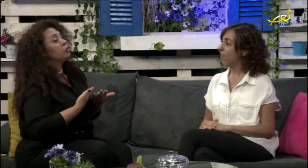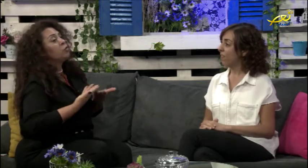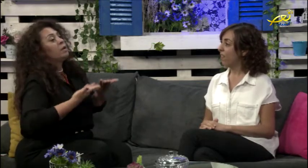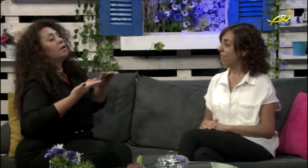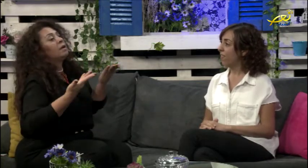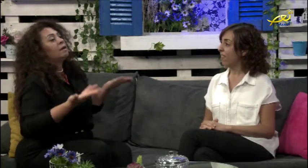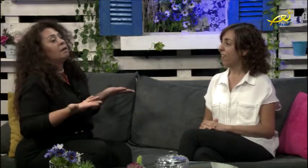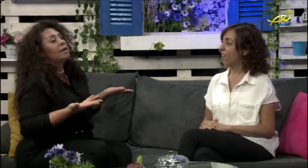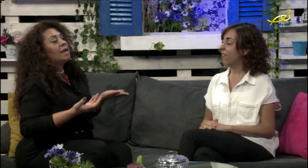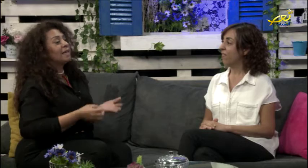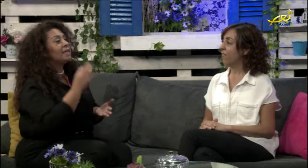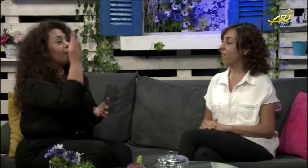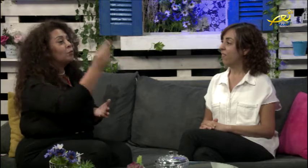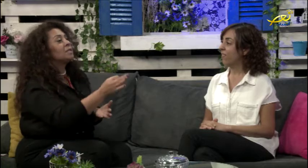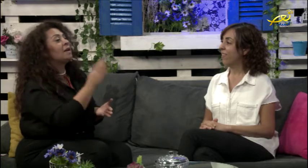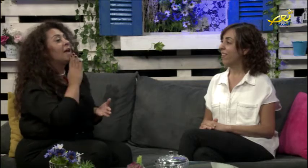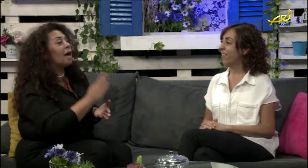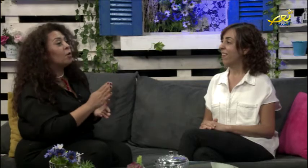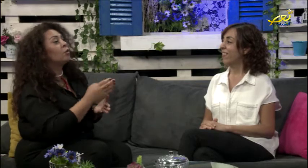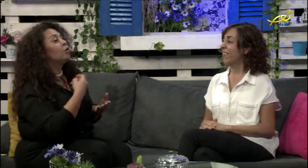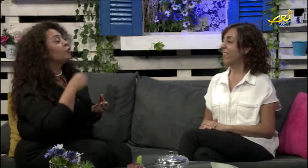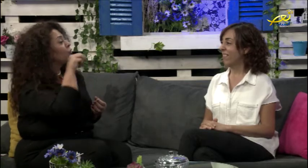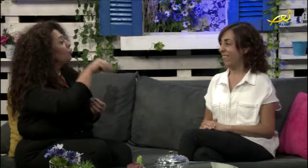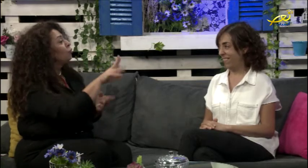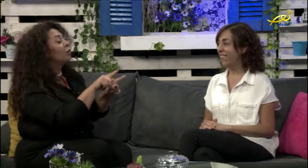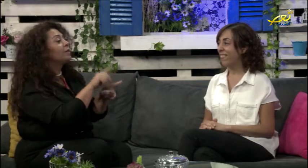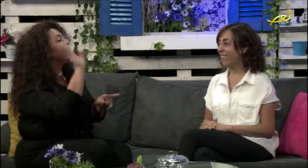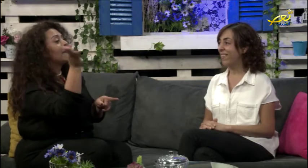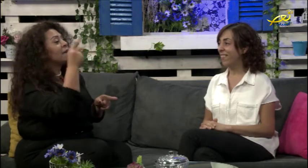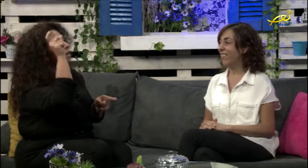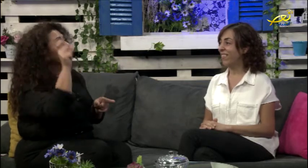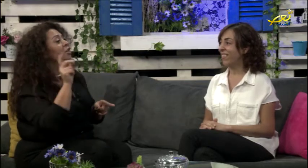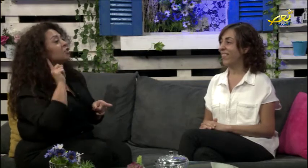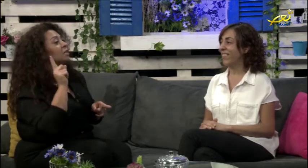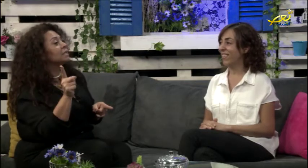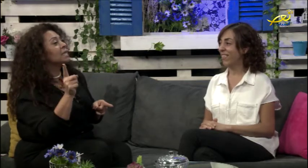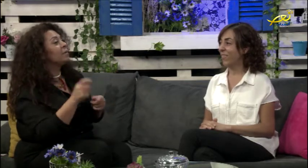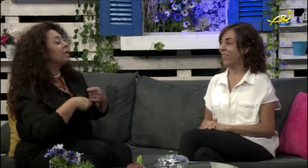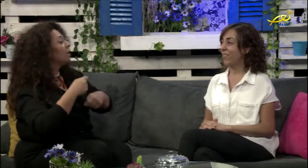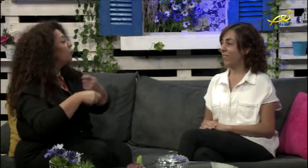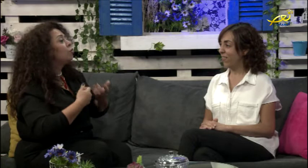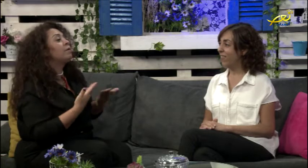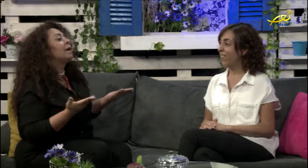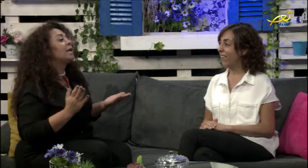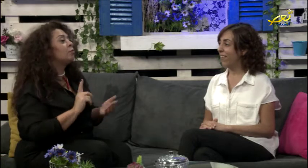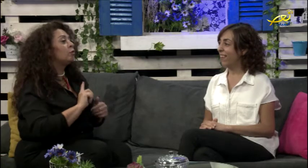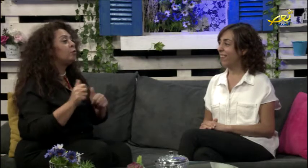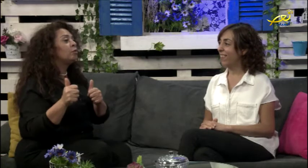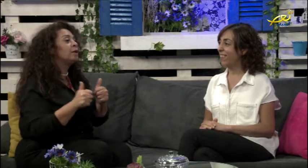هو أكيد عم يوصل لحقه إنه يروح مثل حيلا شخص سامع يقوم بمهامه بدون ما يكون